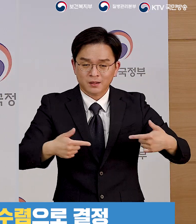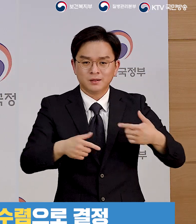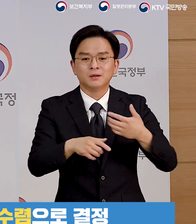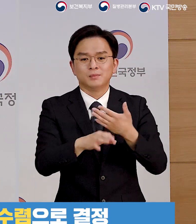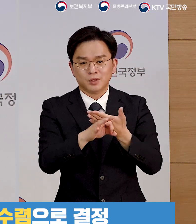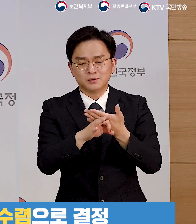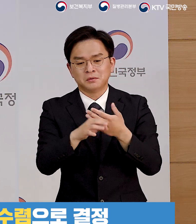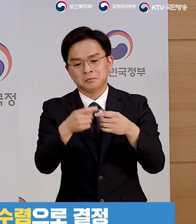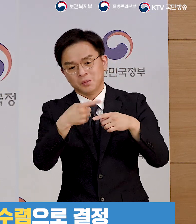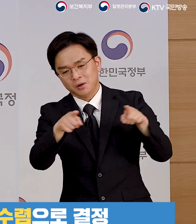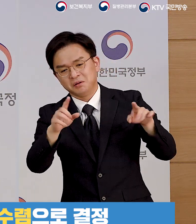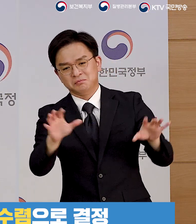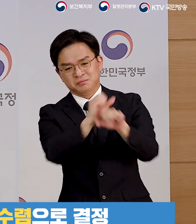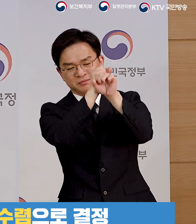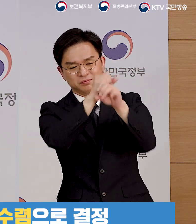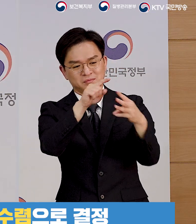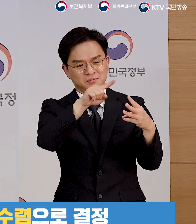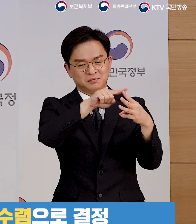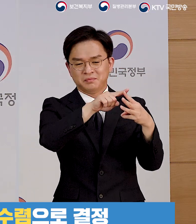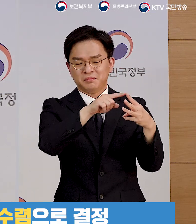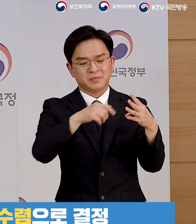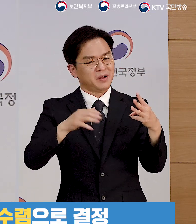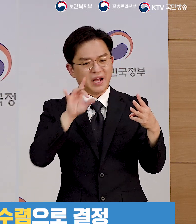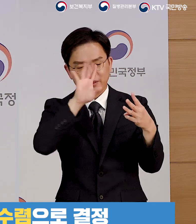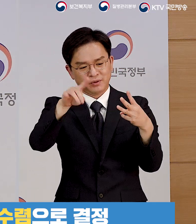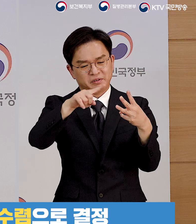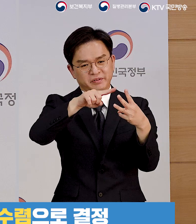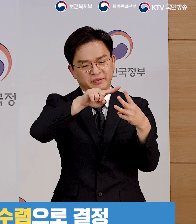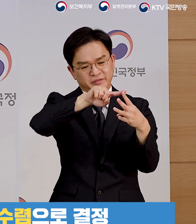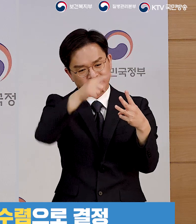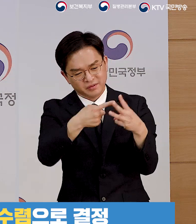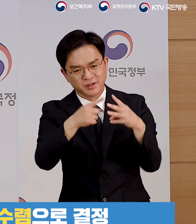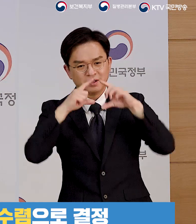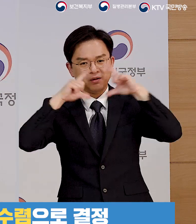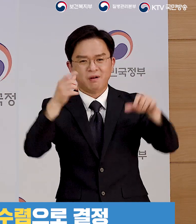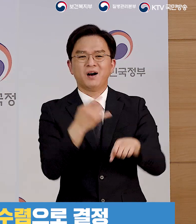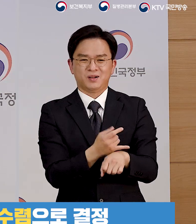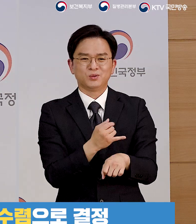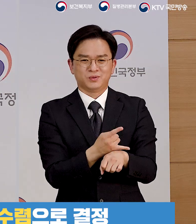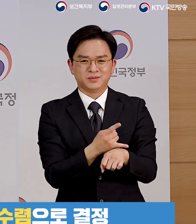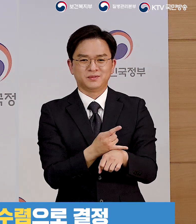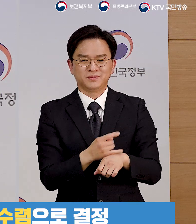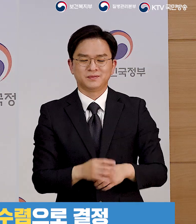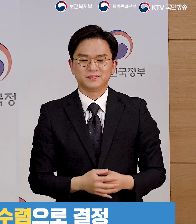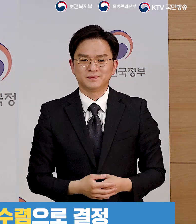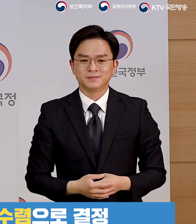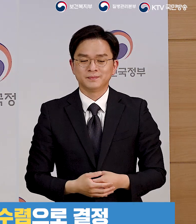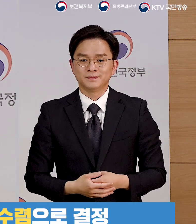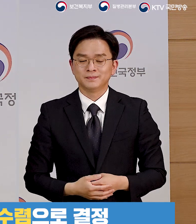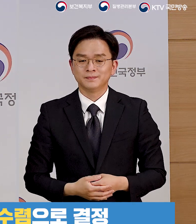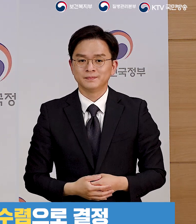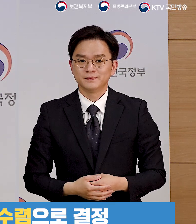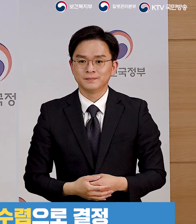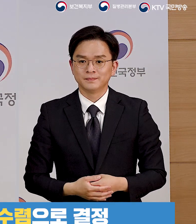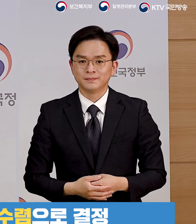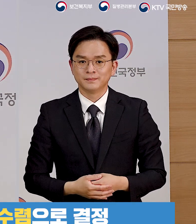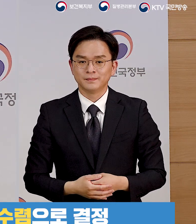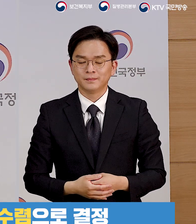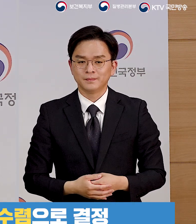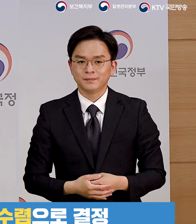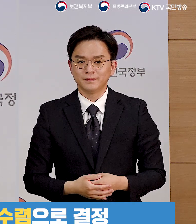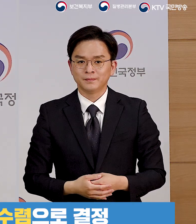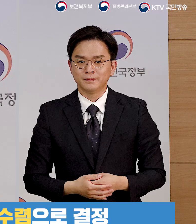즉 각 지표들이 객관적 수치도 중요하지만 어떤 경향성을 보이냐도 고려해야 될 중요한